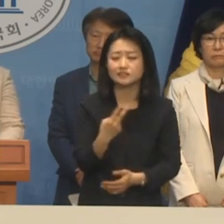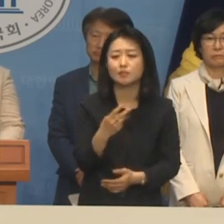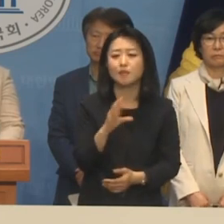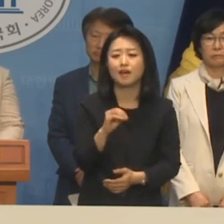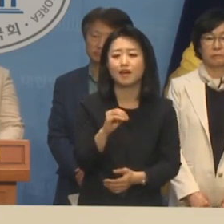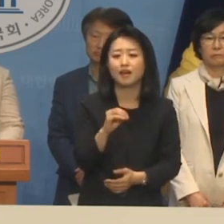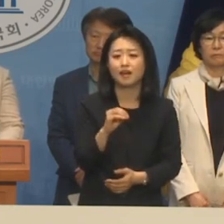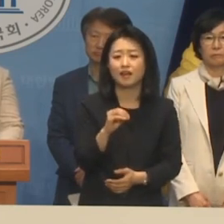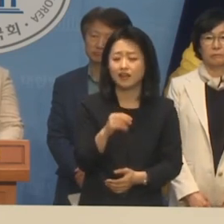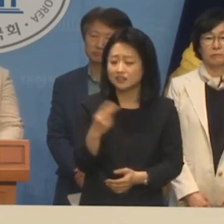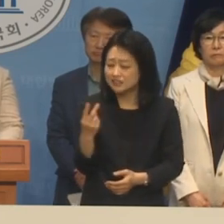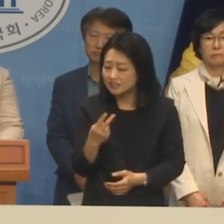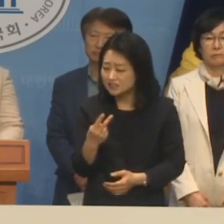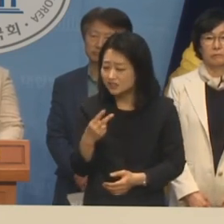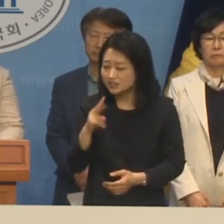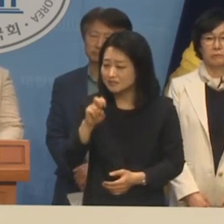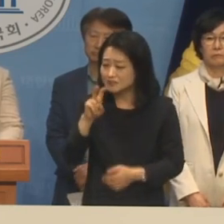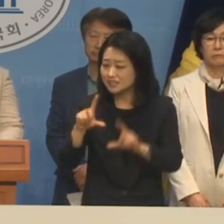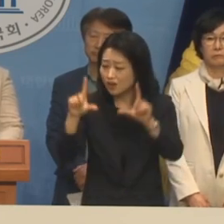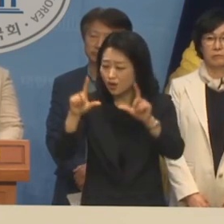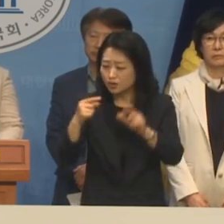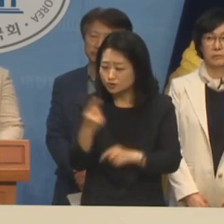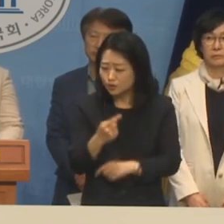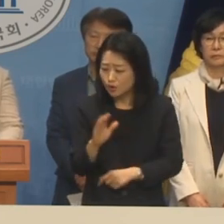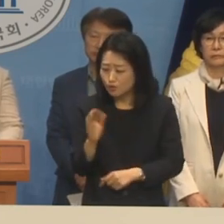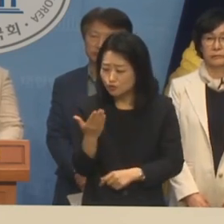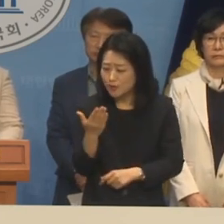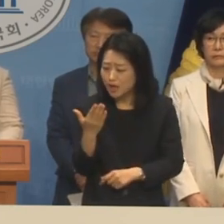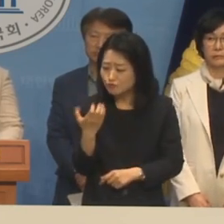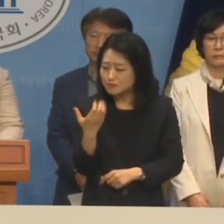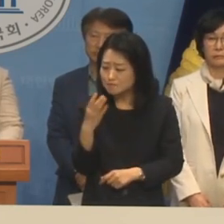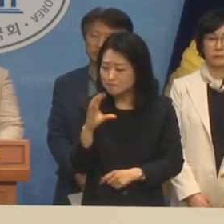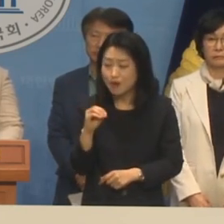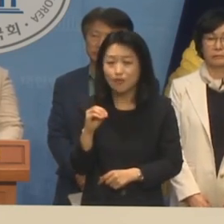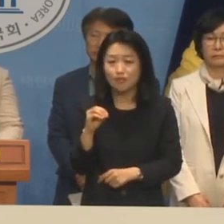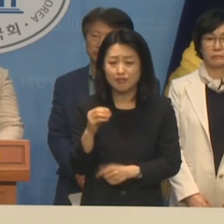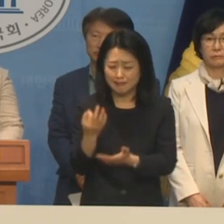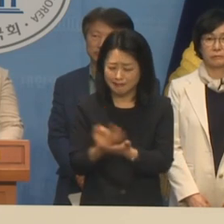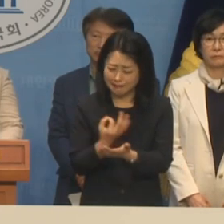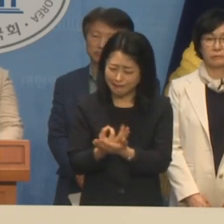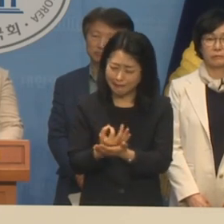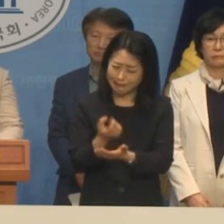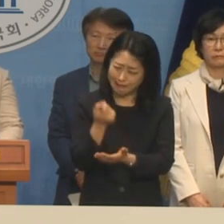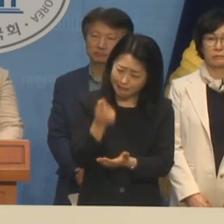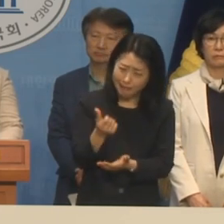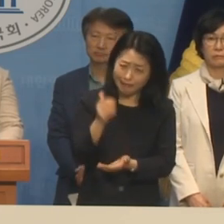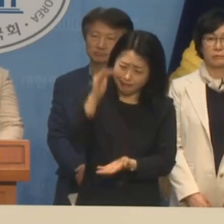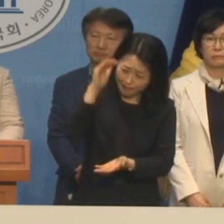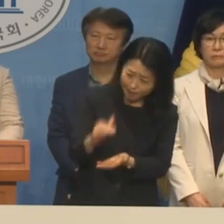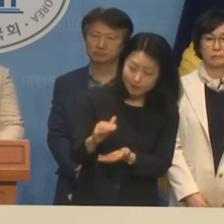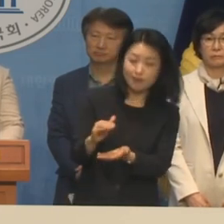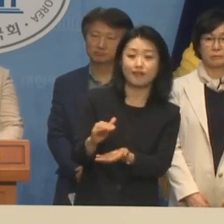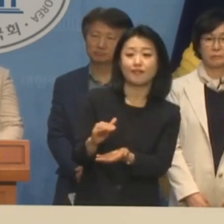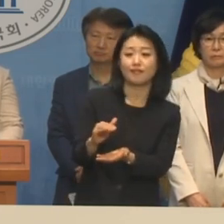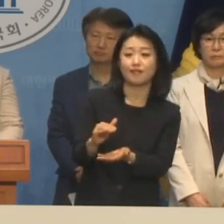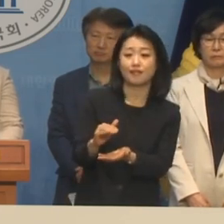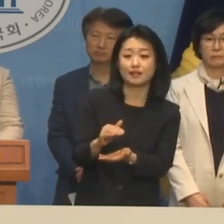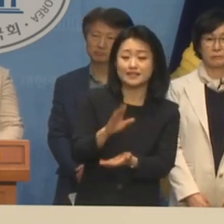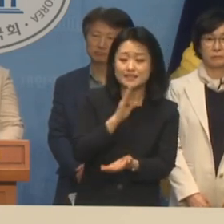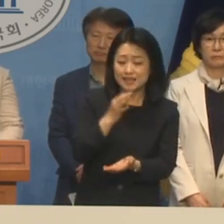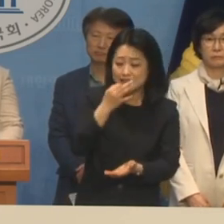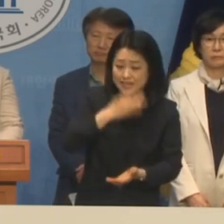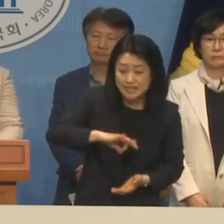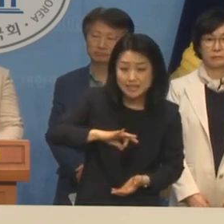원에서 2022년 1,990만 원으로 오히려 감소하였고